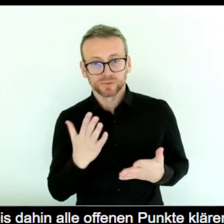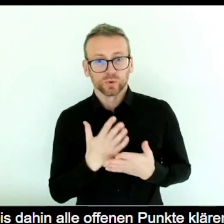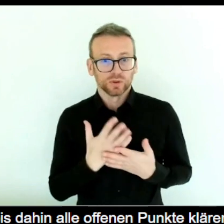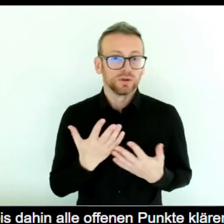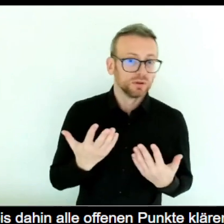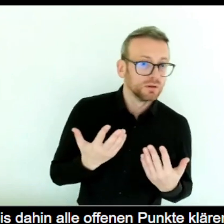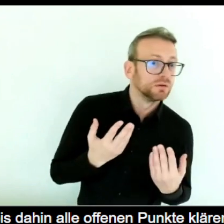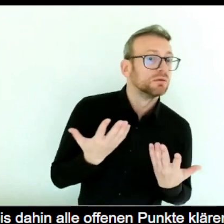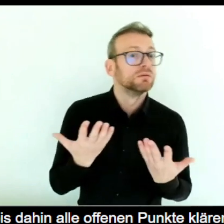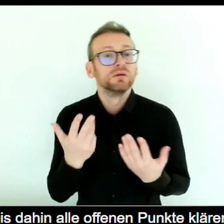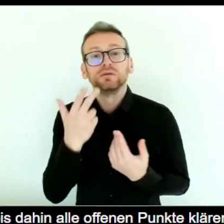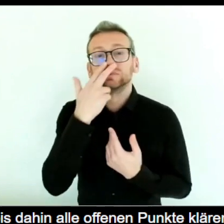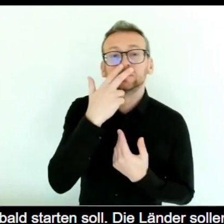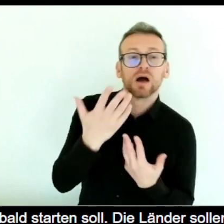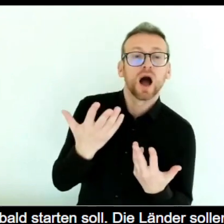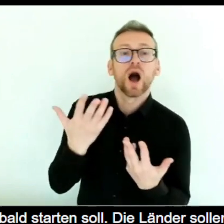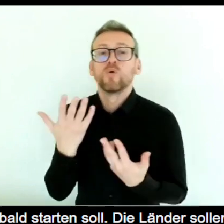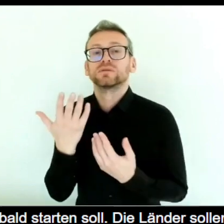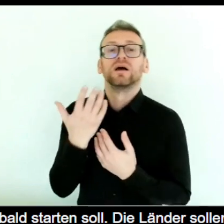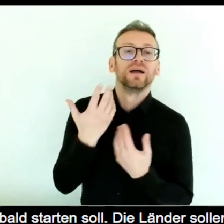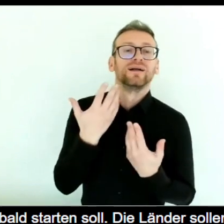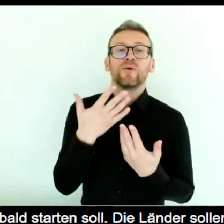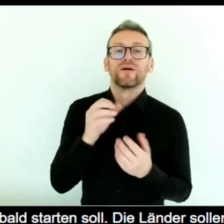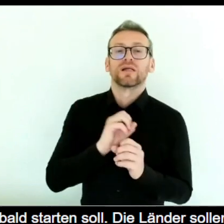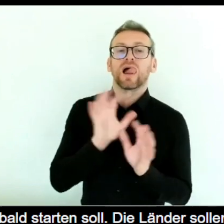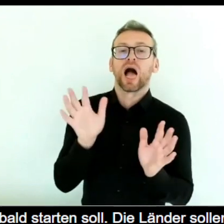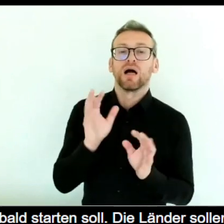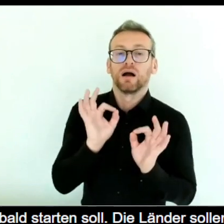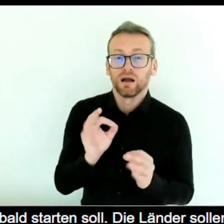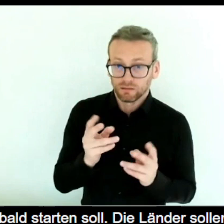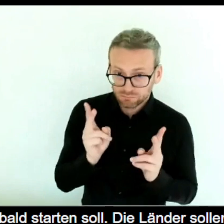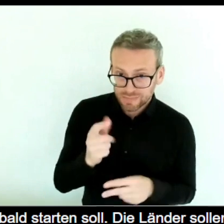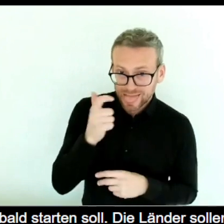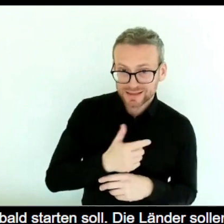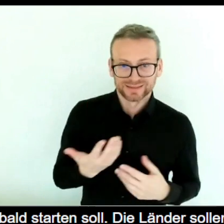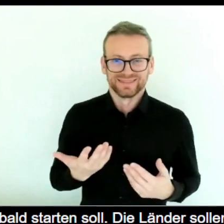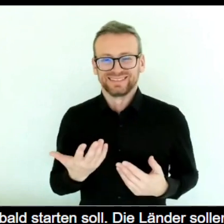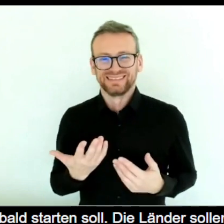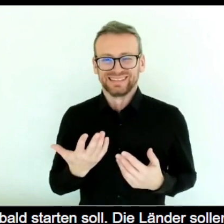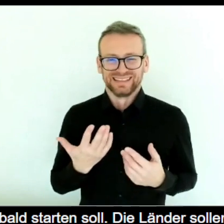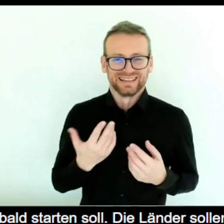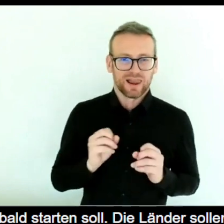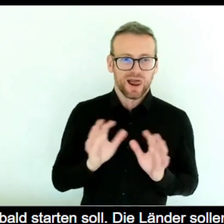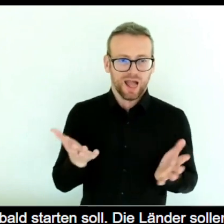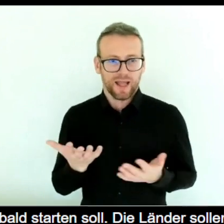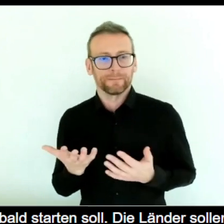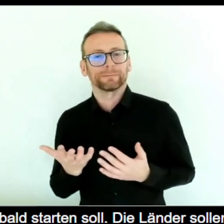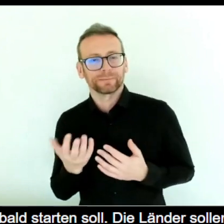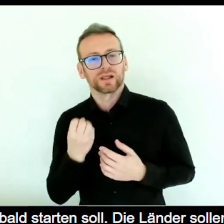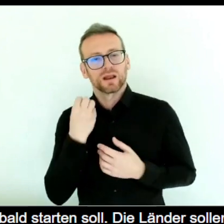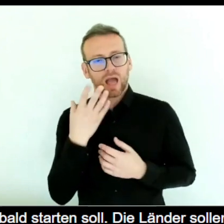ein Jahr lang, also bis zum 30. April 2024, ein Papierticket auch geben soll.